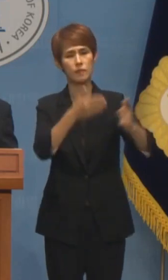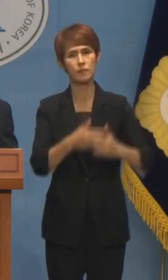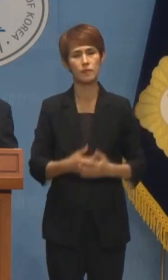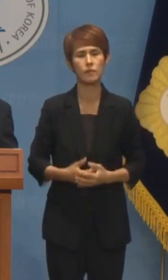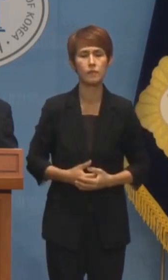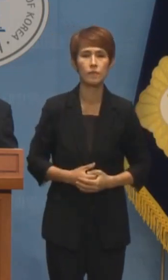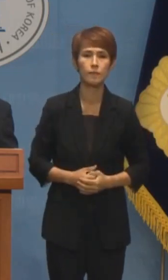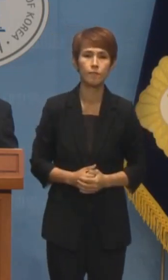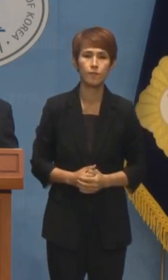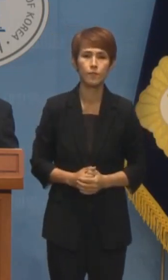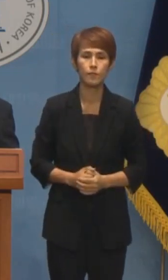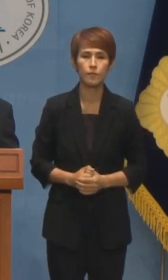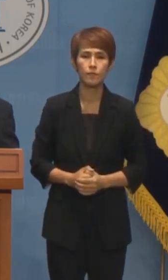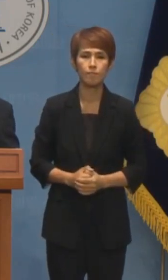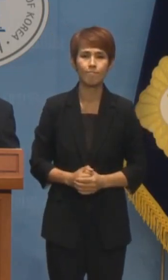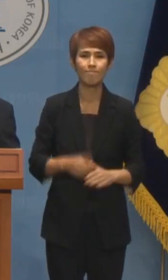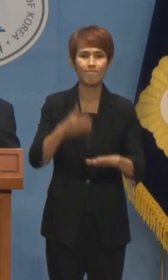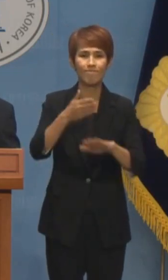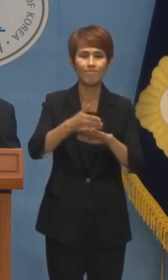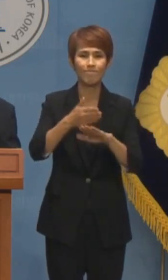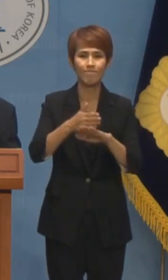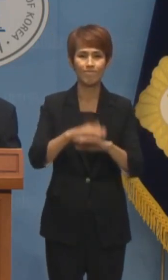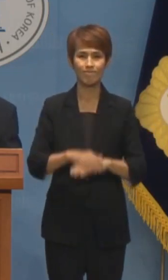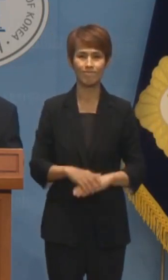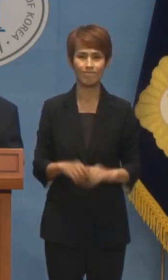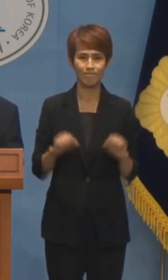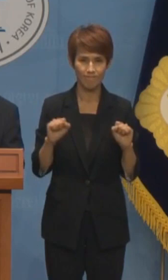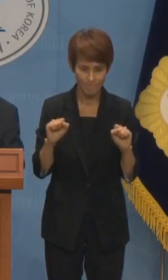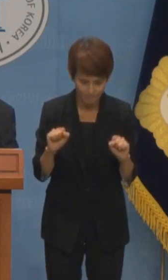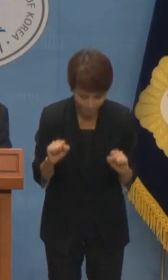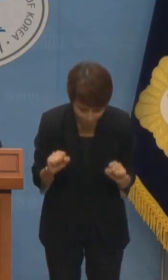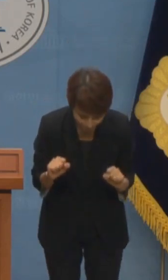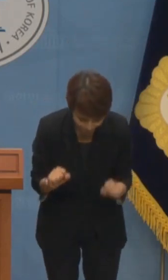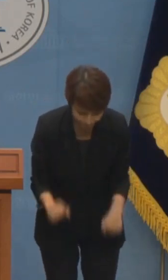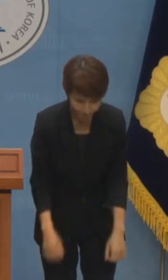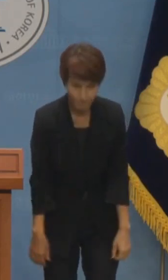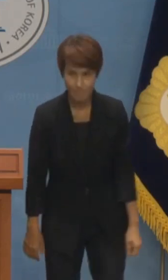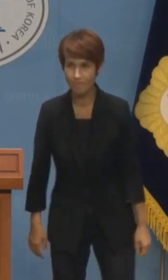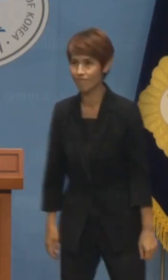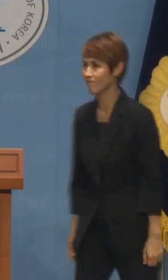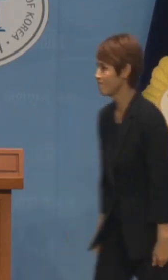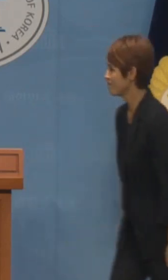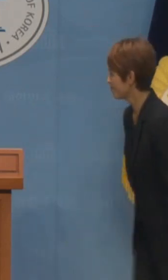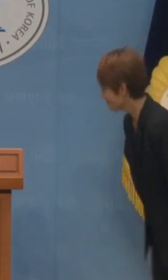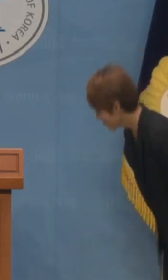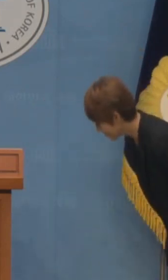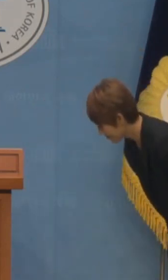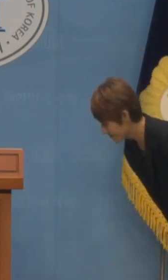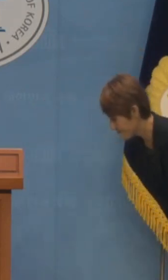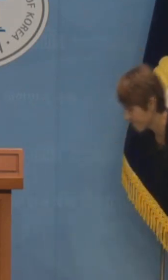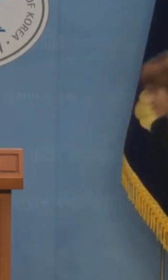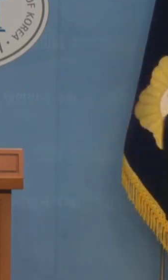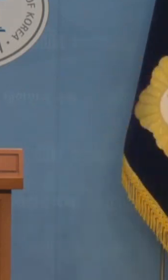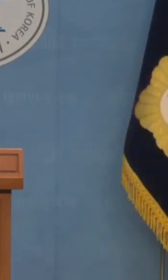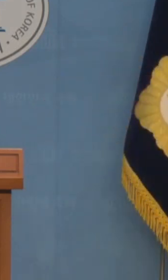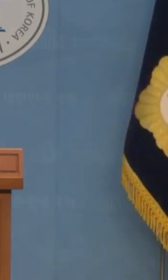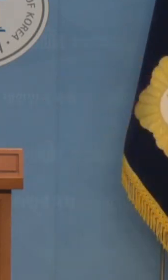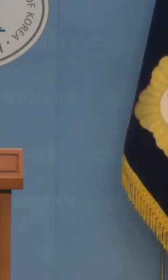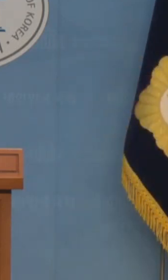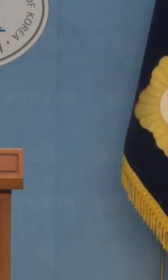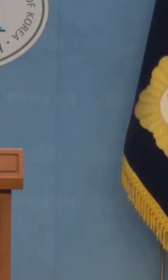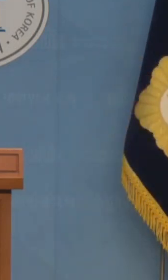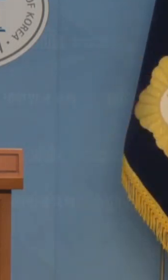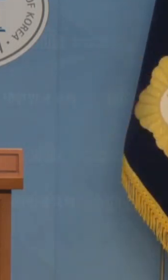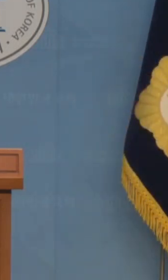촉구합니다. 감사합니다. 네, 알겠습니다.